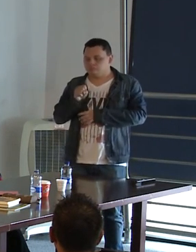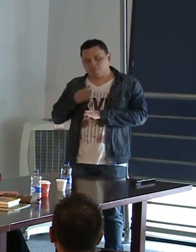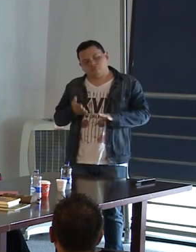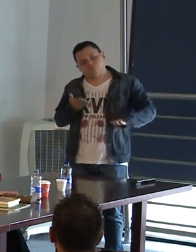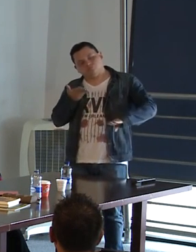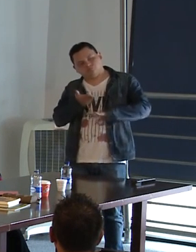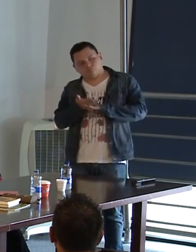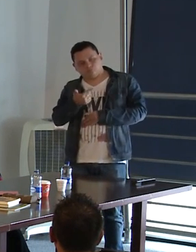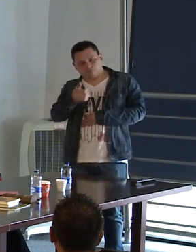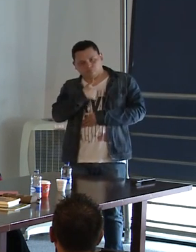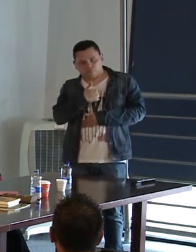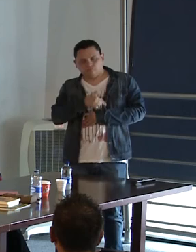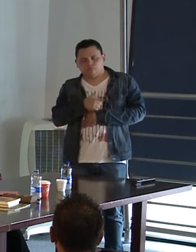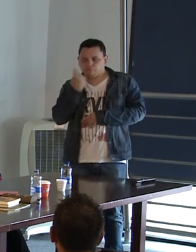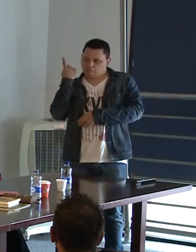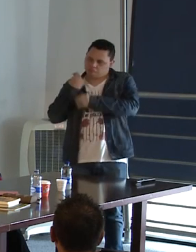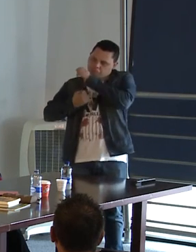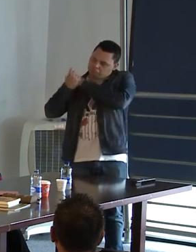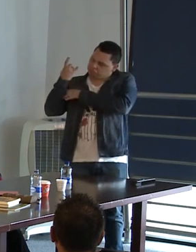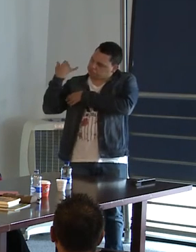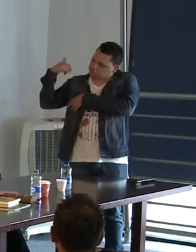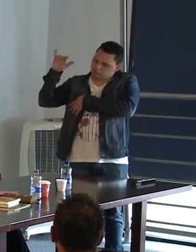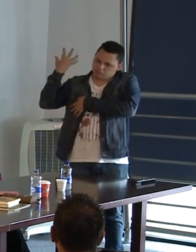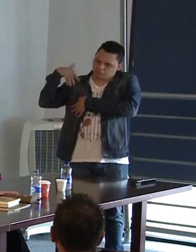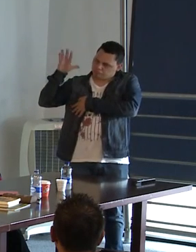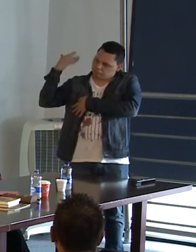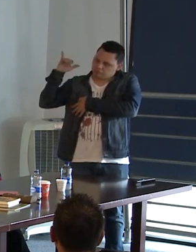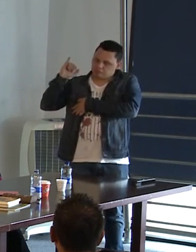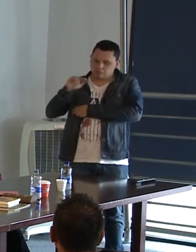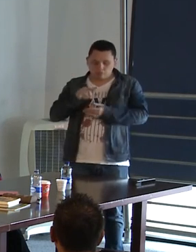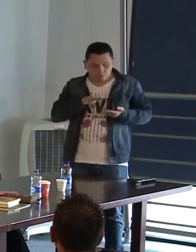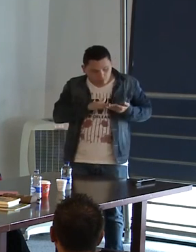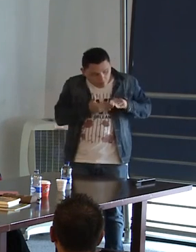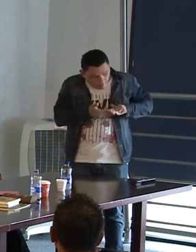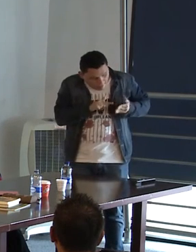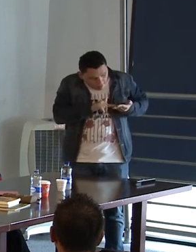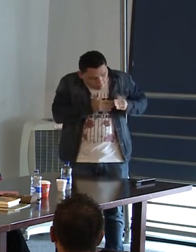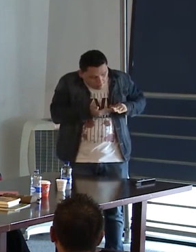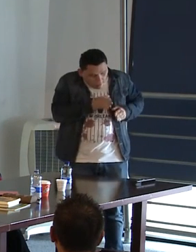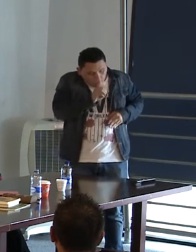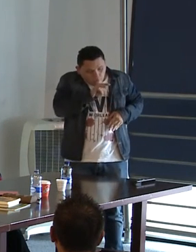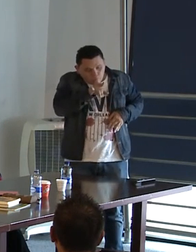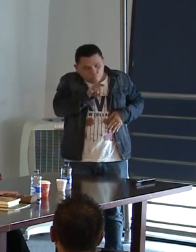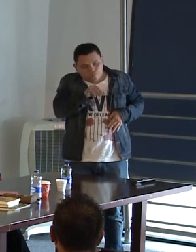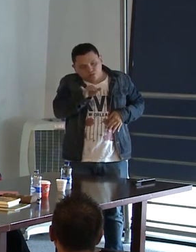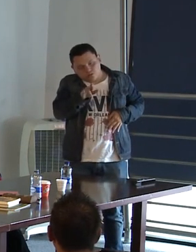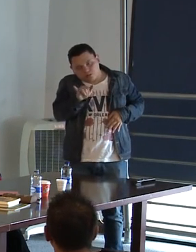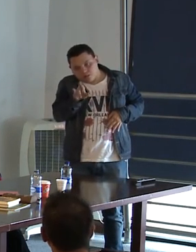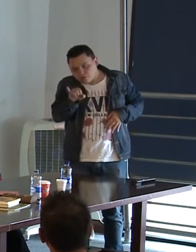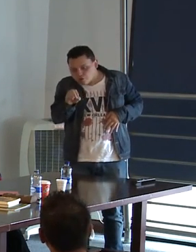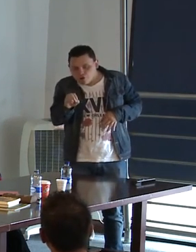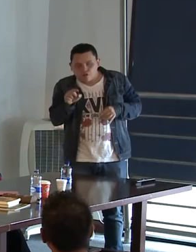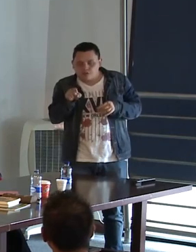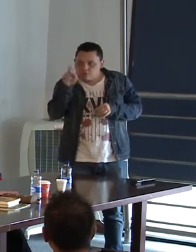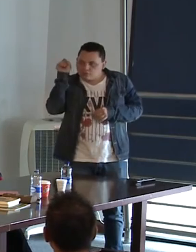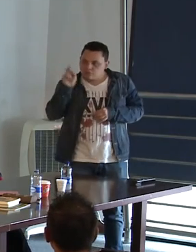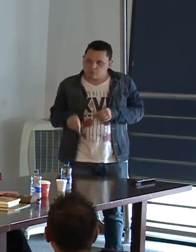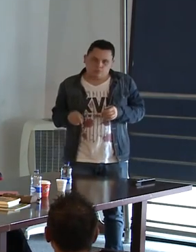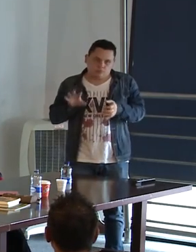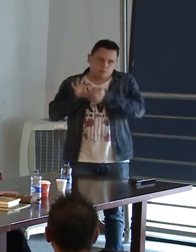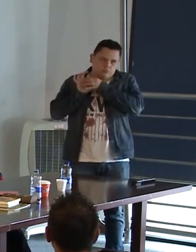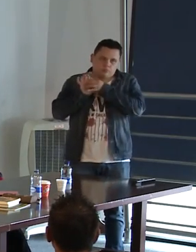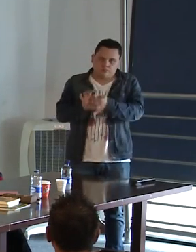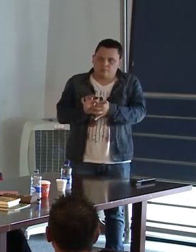planteaba yo hace años que lo comunitario es y tiende a